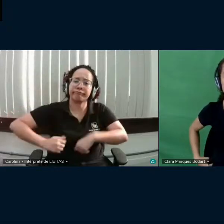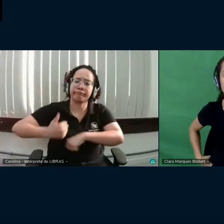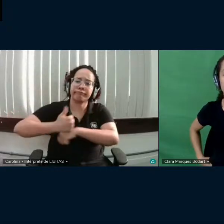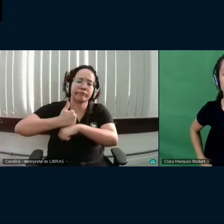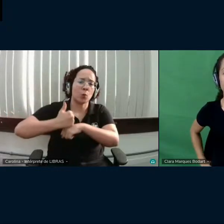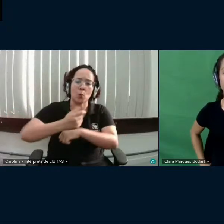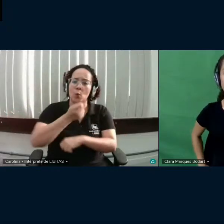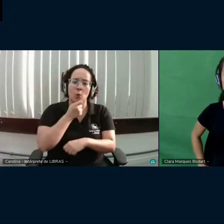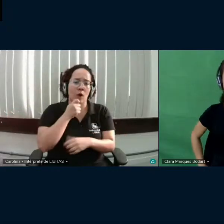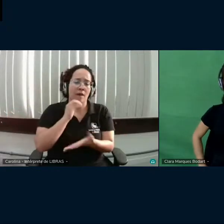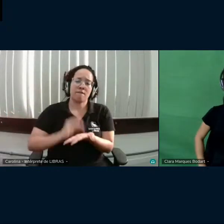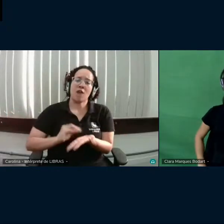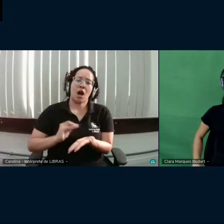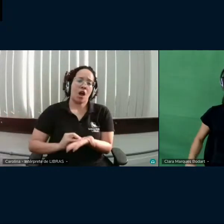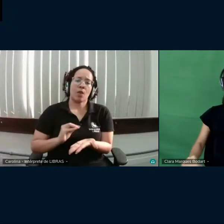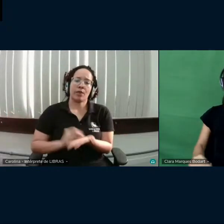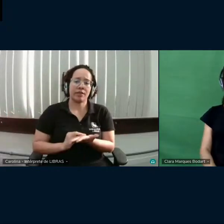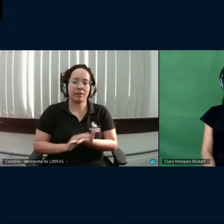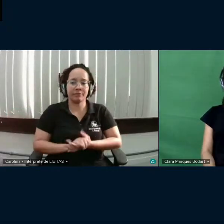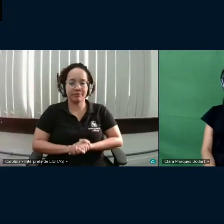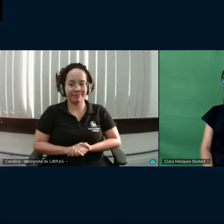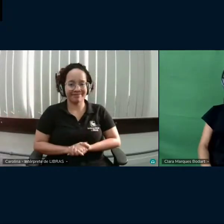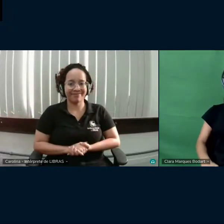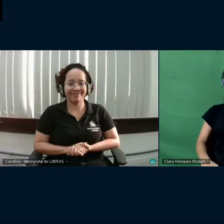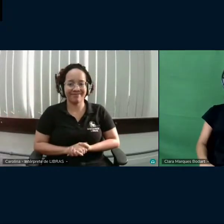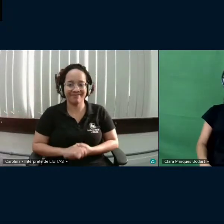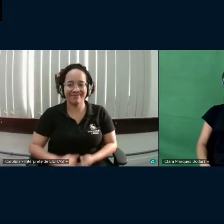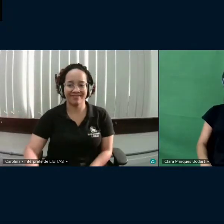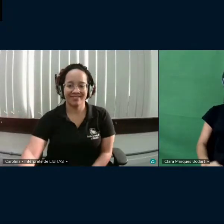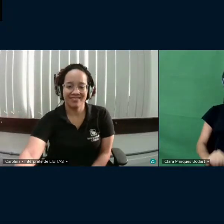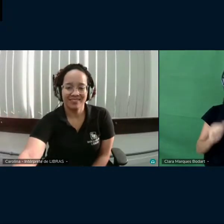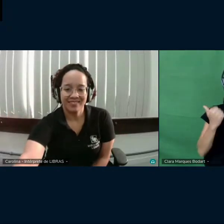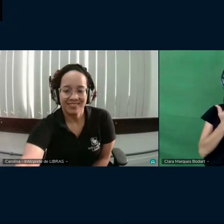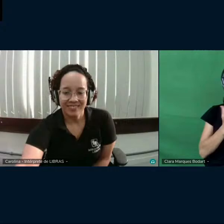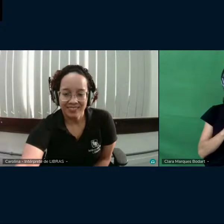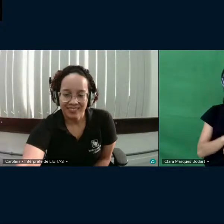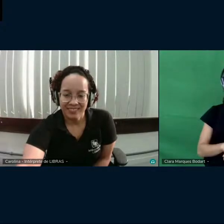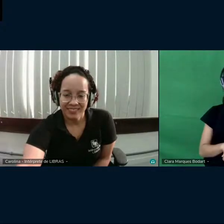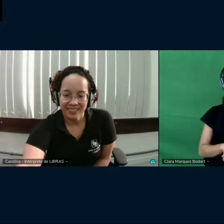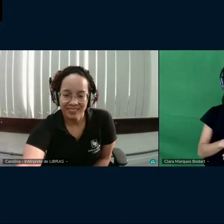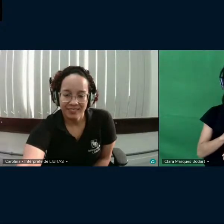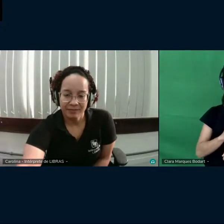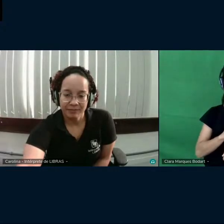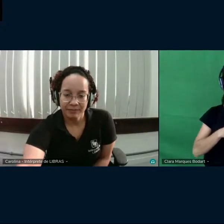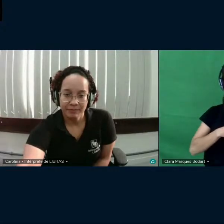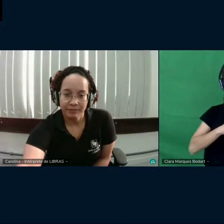a habilitação profissional está assegurada com esse novo ensino médio.